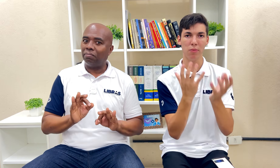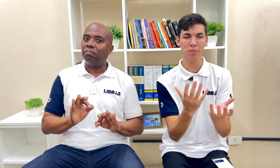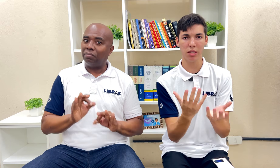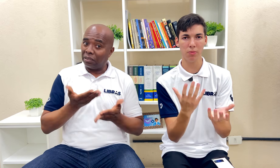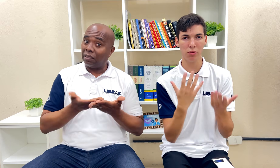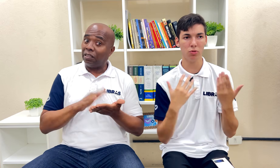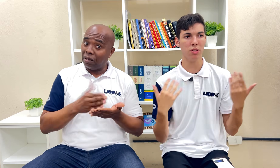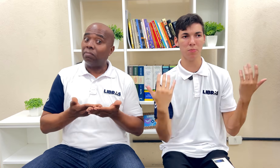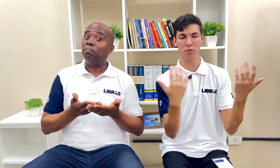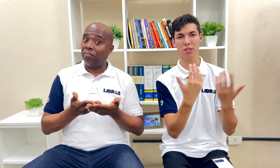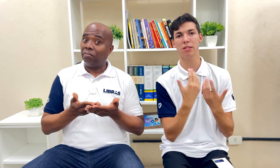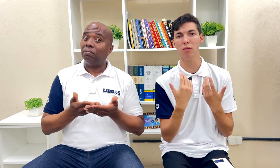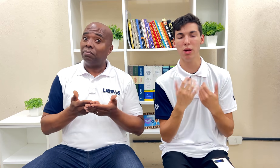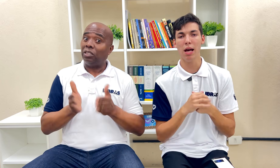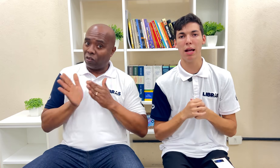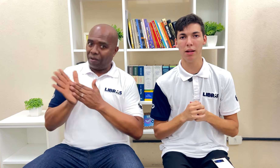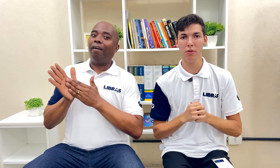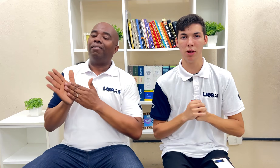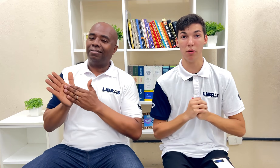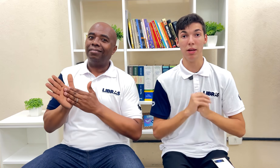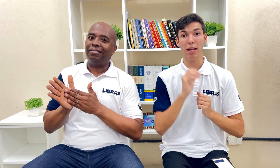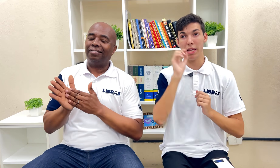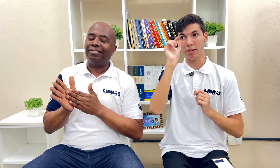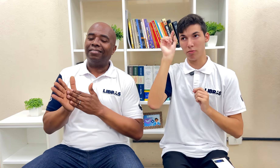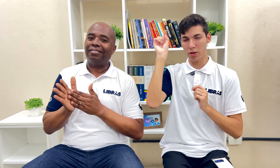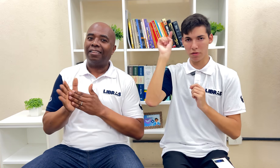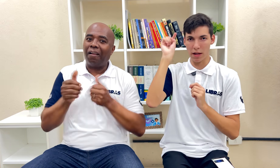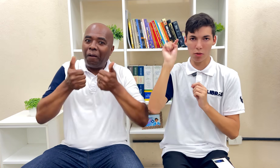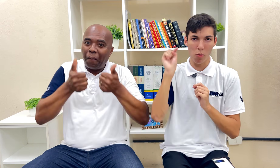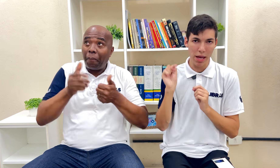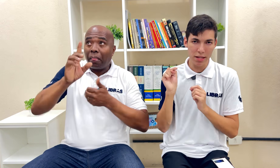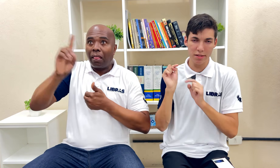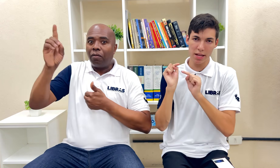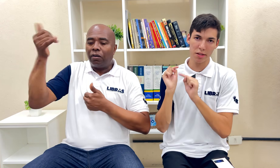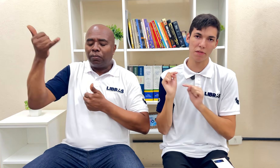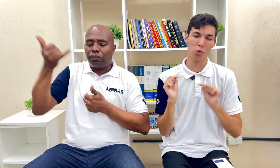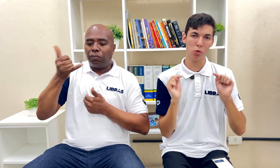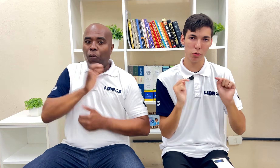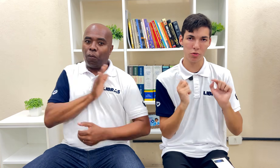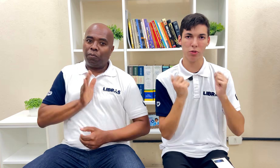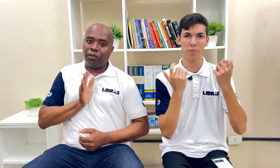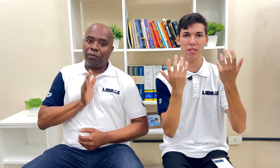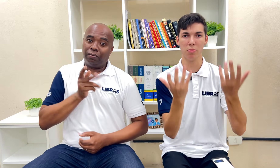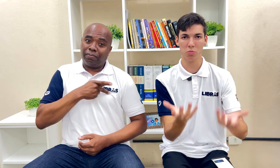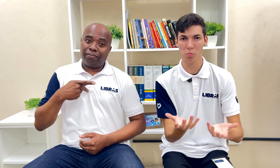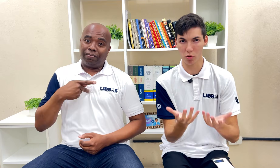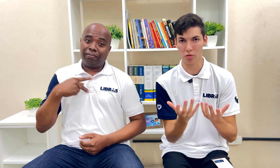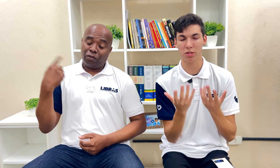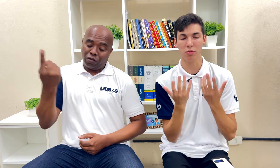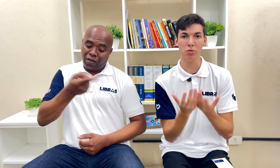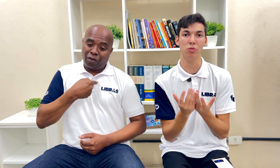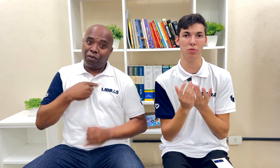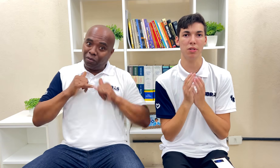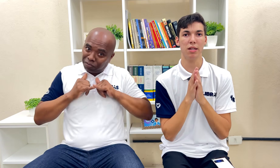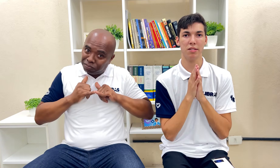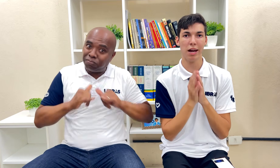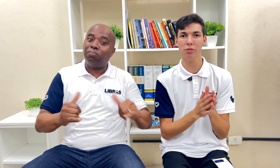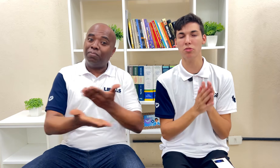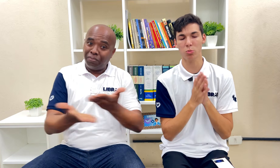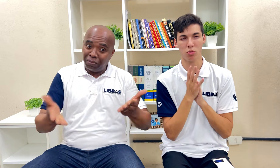mesmo entendimento de todas as pessoas que estão ali na reunião. Então Deus fala com eles, eles falam conosco e nós passamos para o povo, que são os surdos. Certo? Somos como